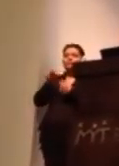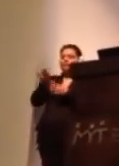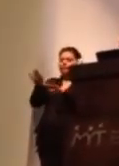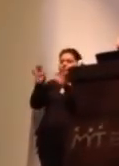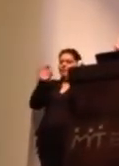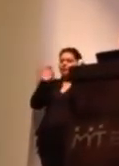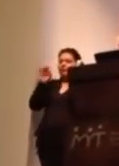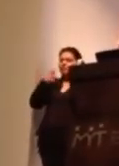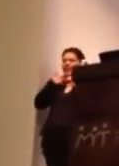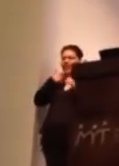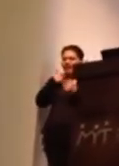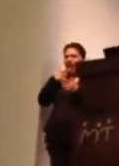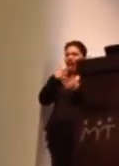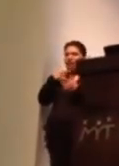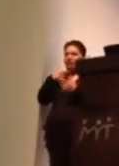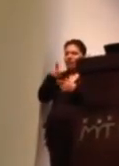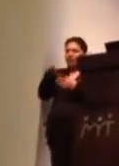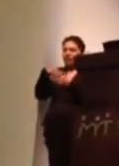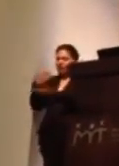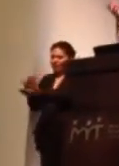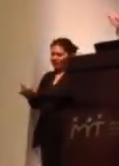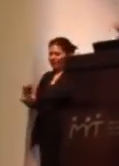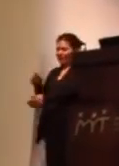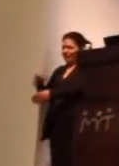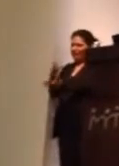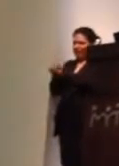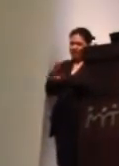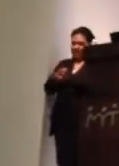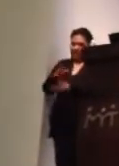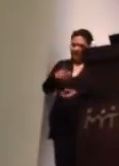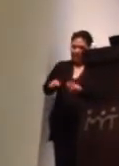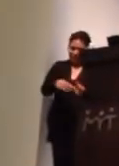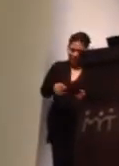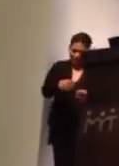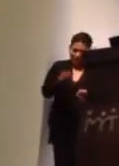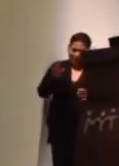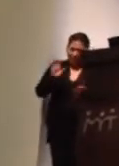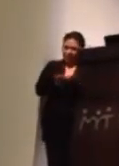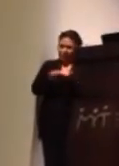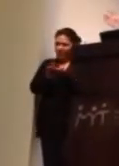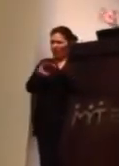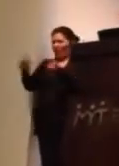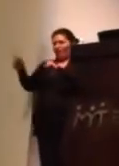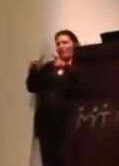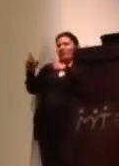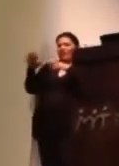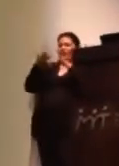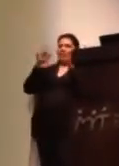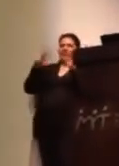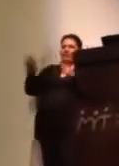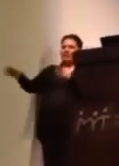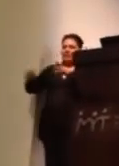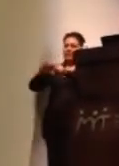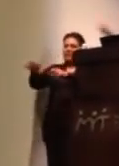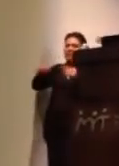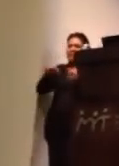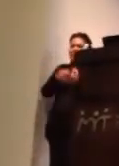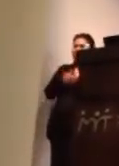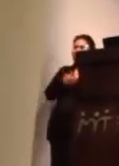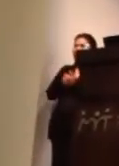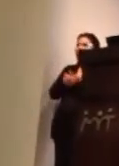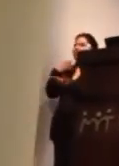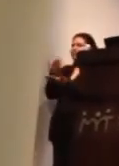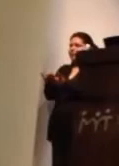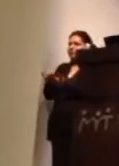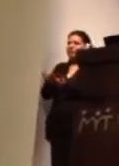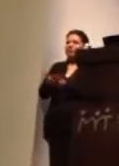Se les cae el cuaderno, la goma, papel empieza por allá, entonces lo quieren agarrar, pero pues se les vuelve a